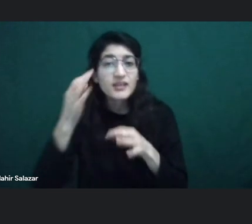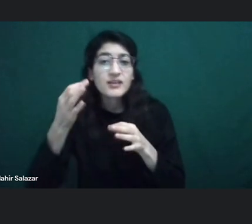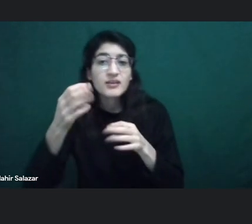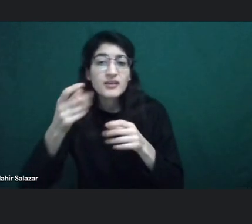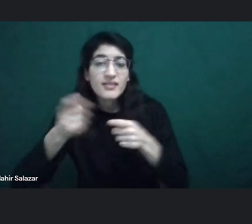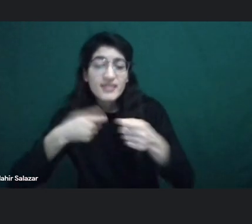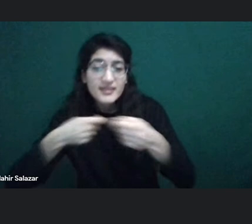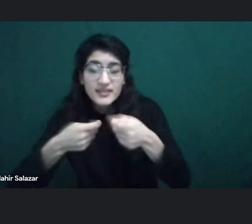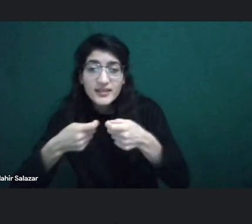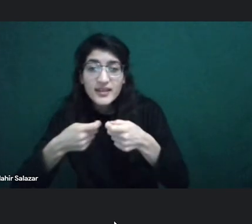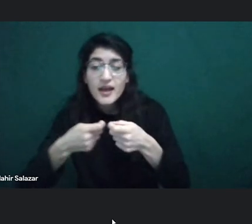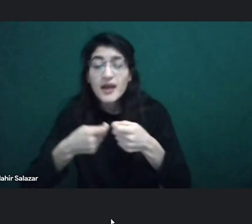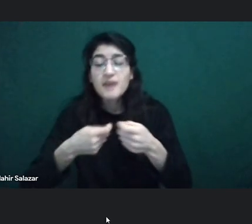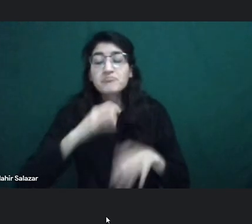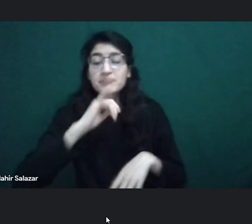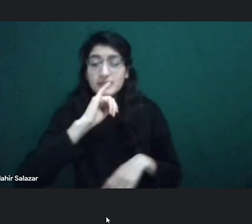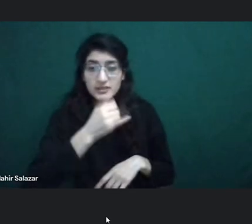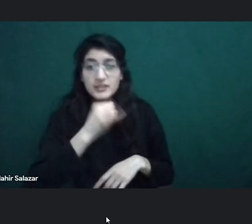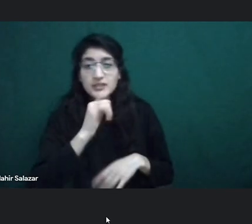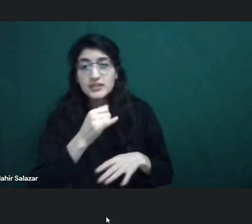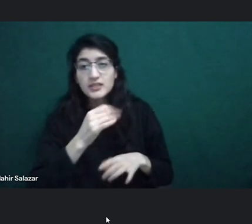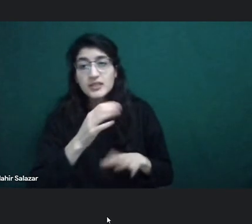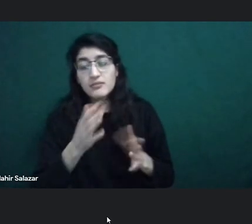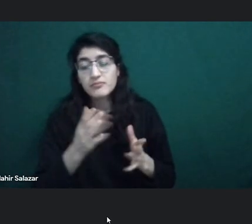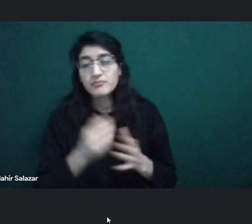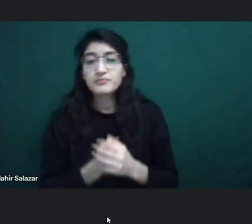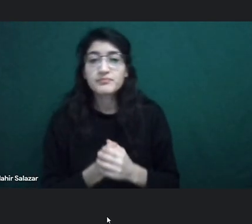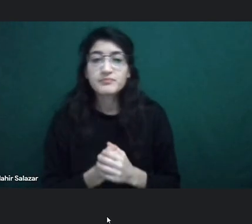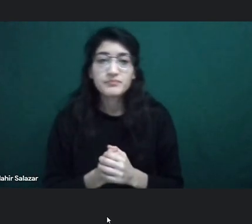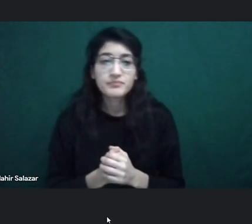al cuadrito anterior, al de...